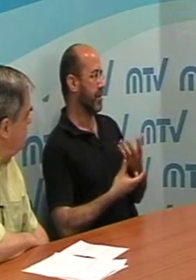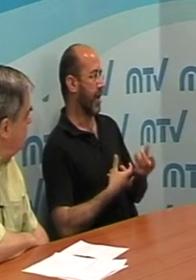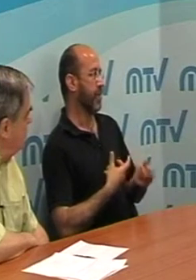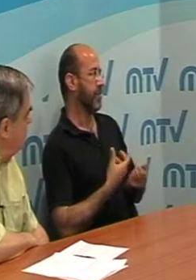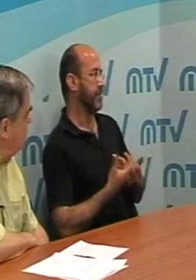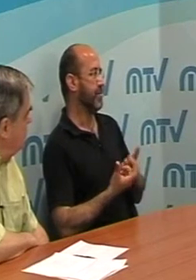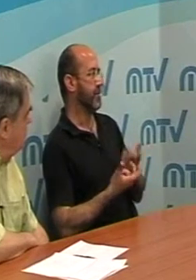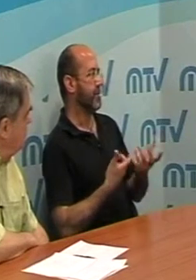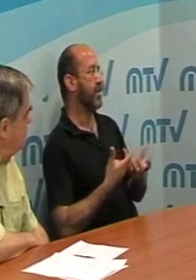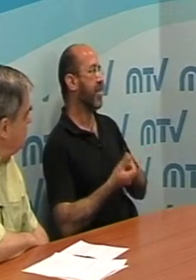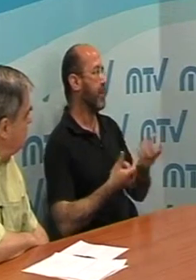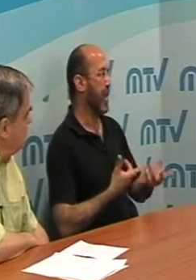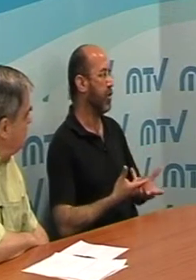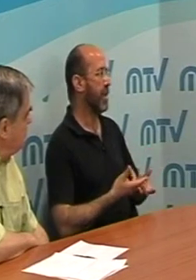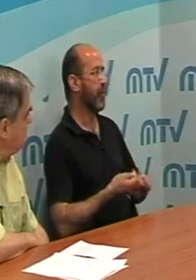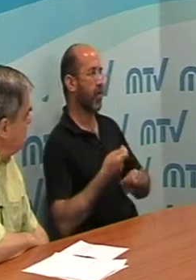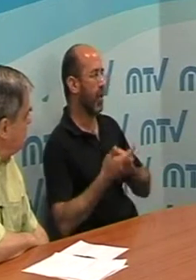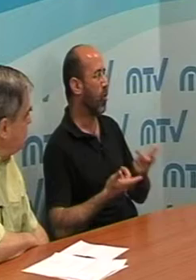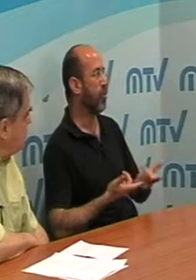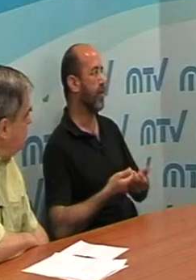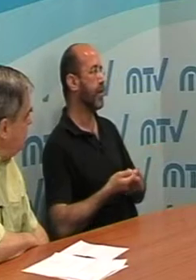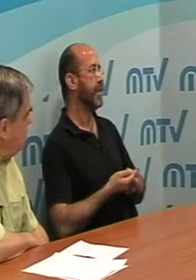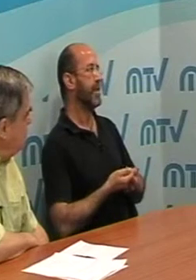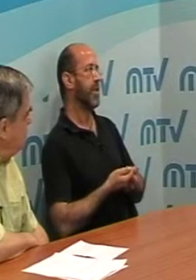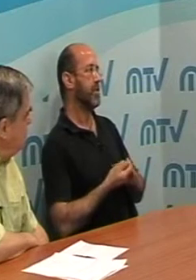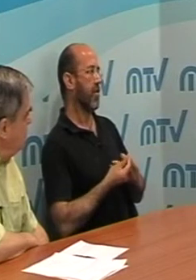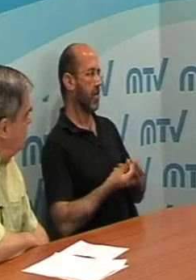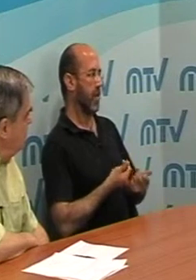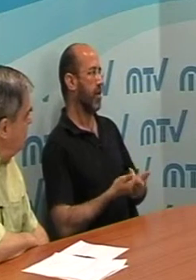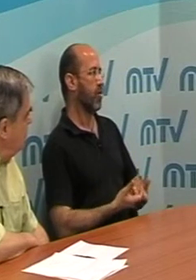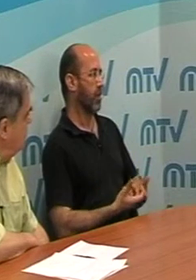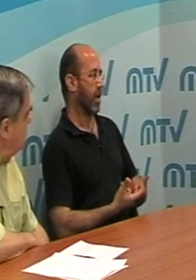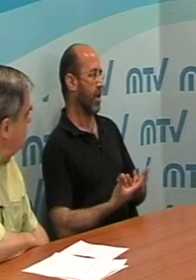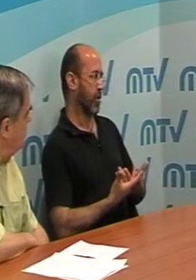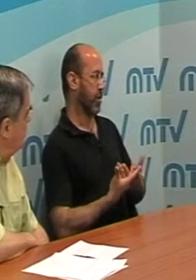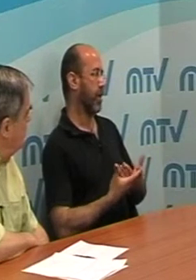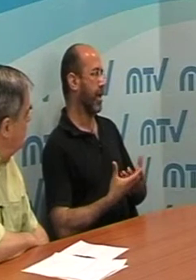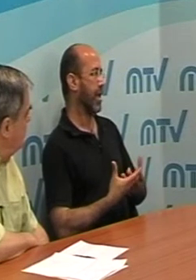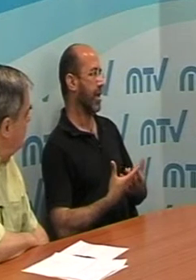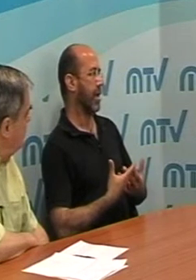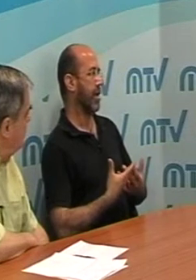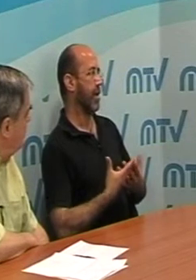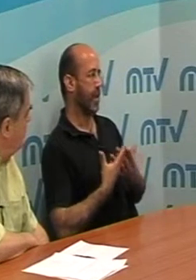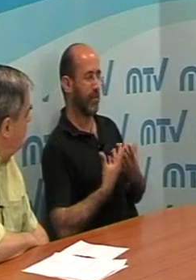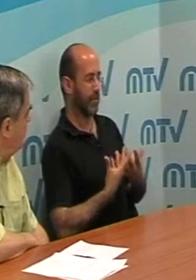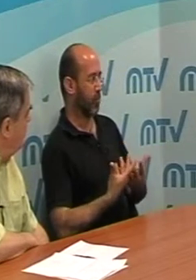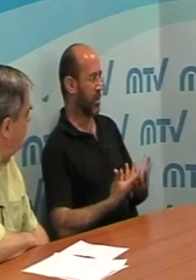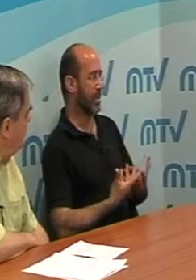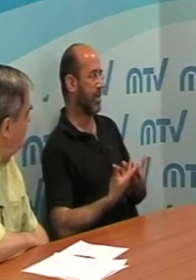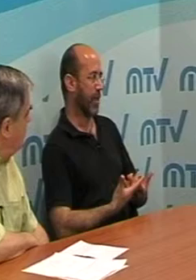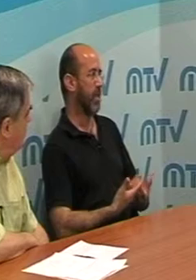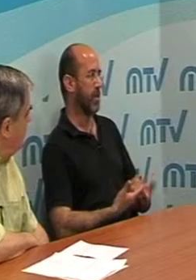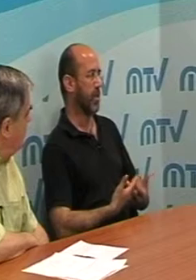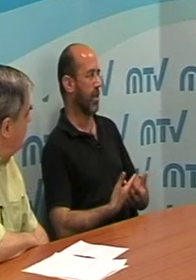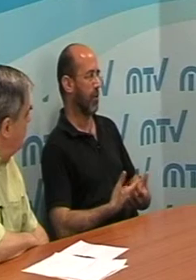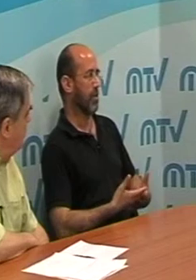y, claro, muchas veces me ayuda, o cuando va a un juicio. La situación es complicada, con lo cual es